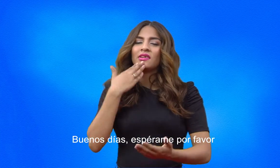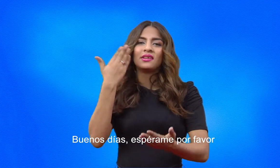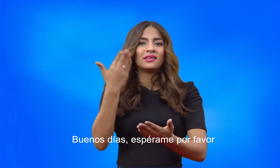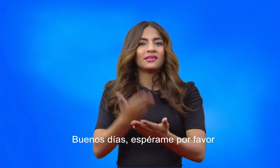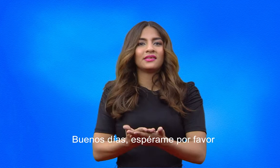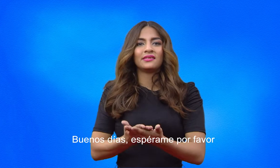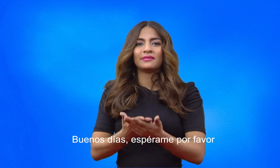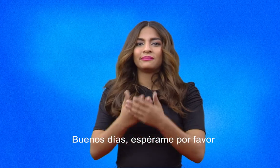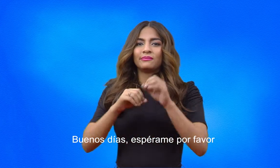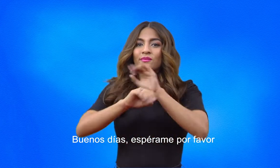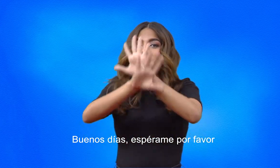Buenos días.